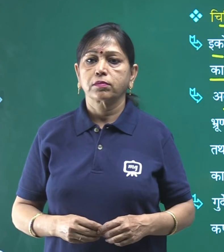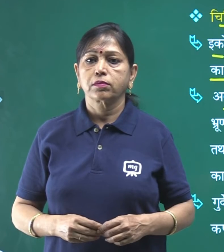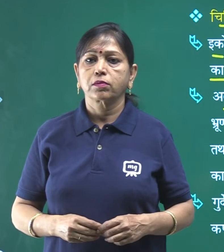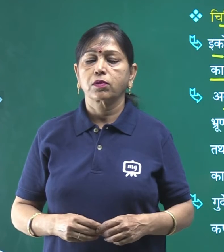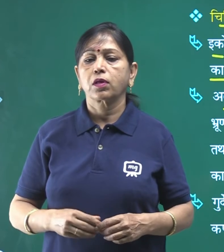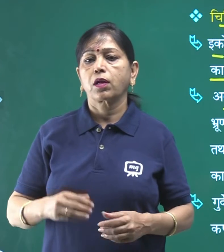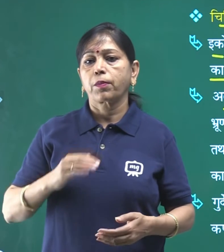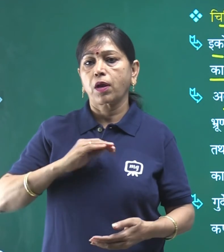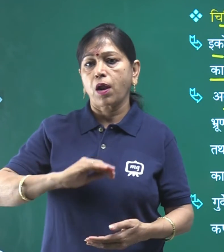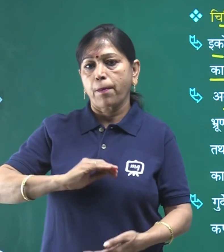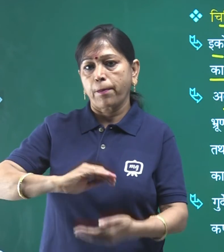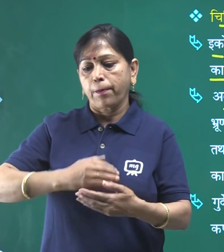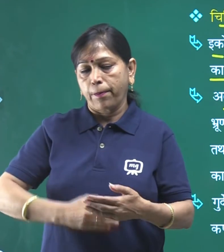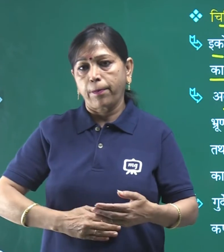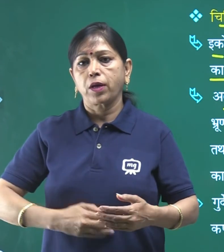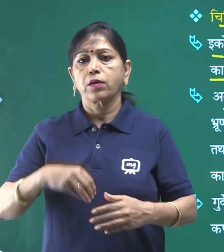गर्भकाल में